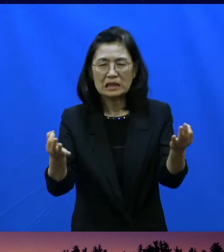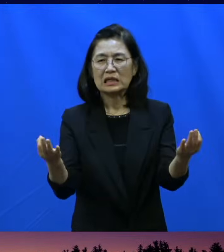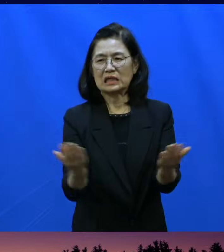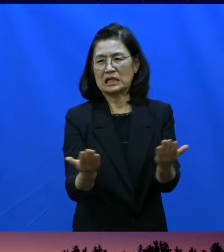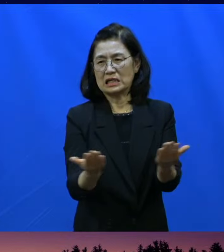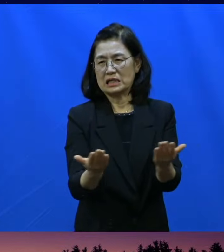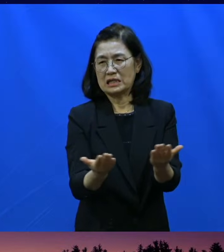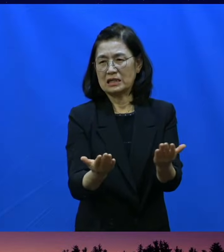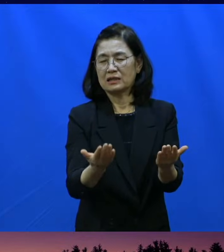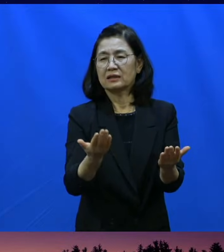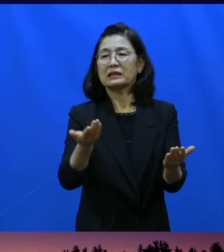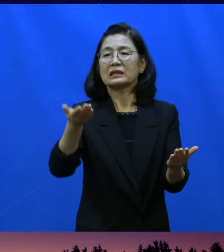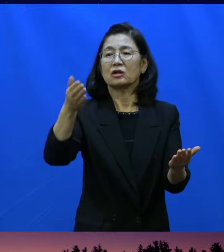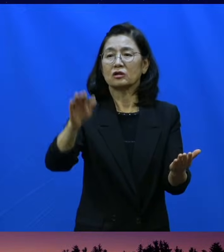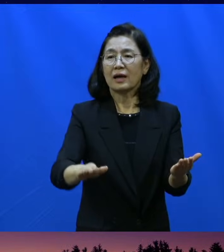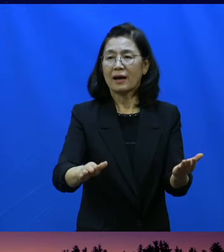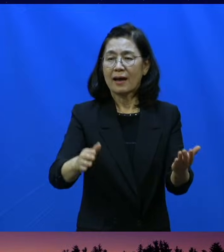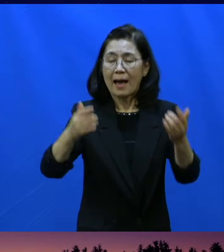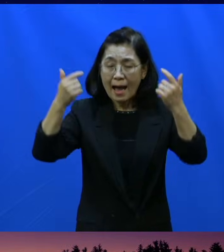놓치지 않는 거예요.